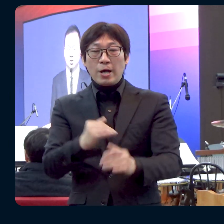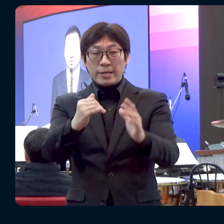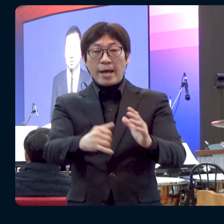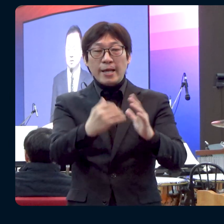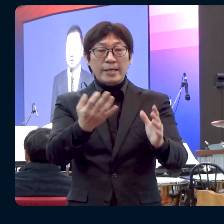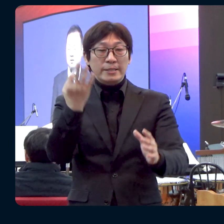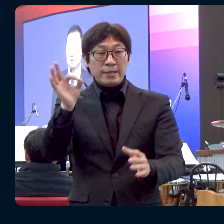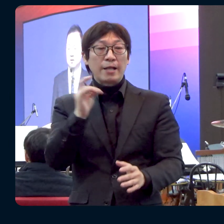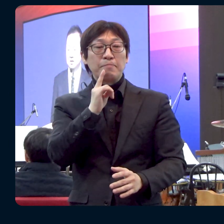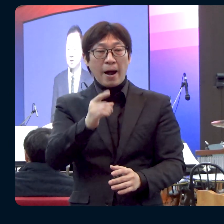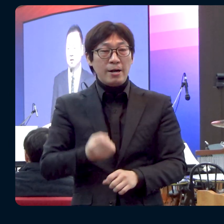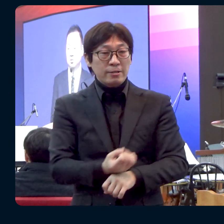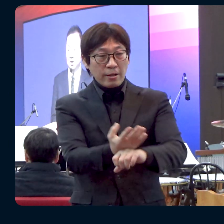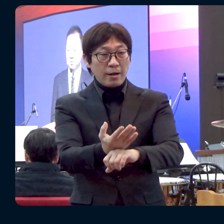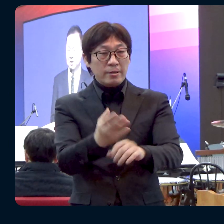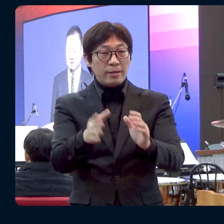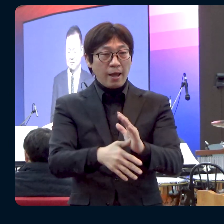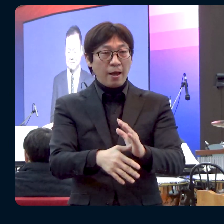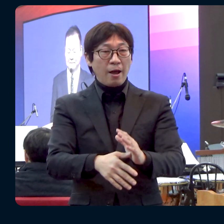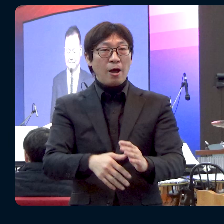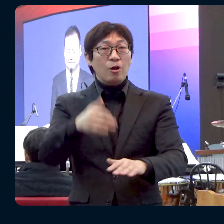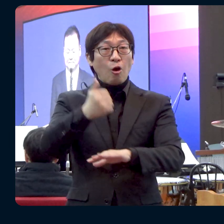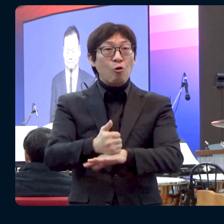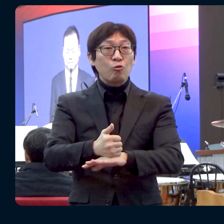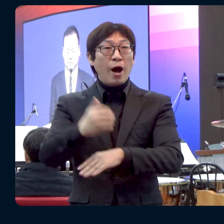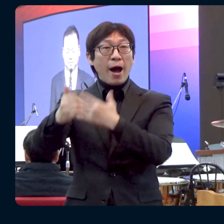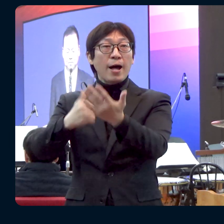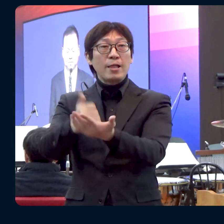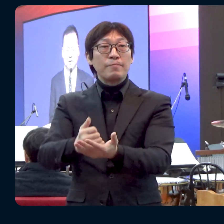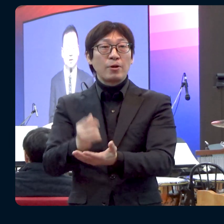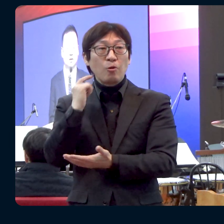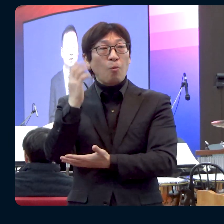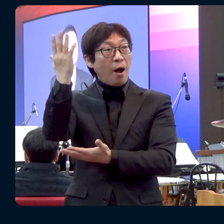돈, 여론, 세상에게 돌아갑니다.